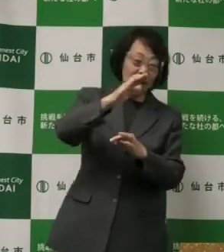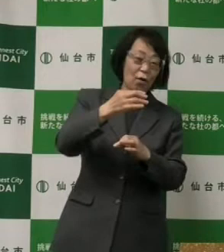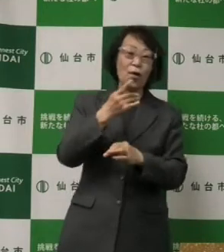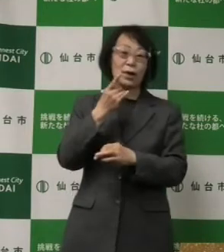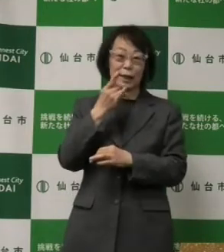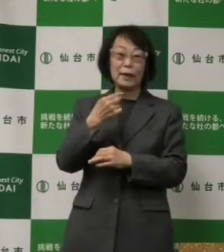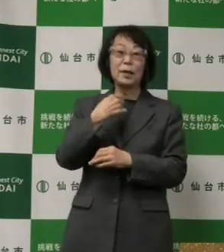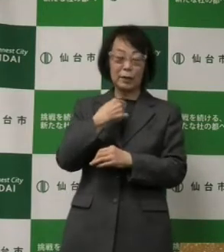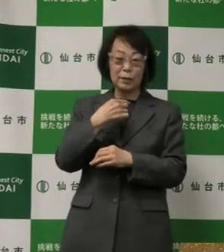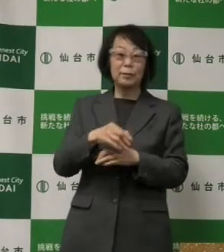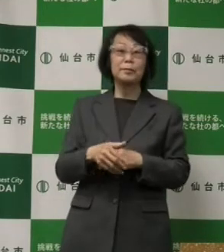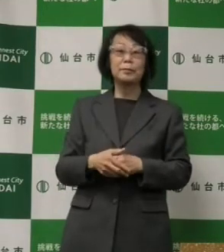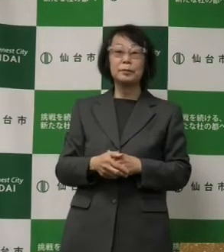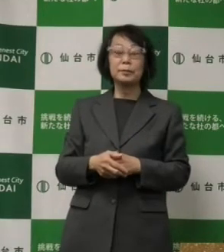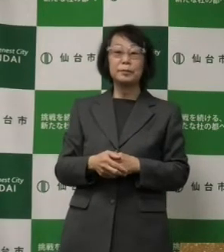しているところです。